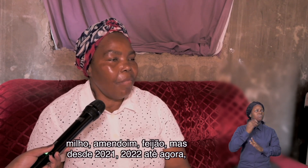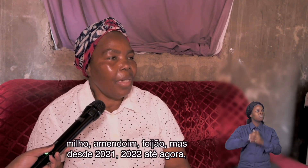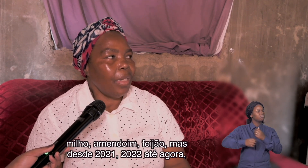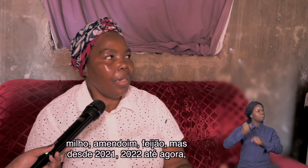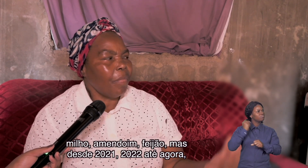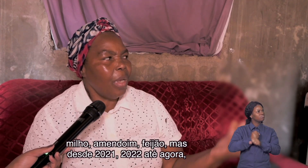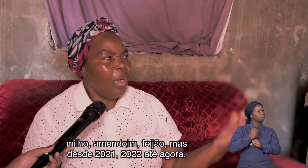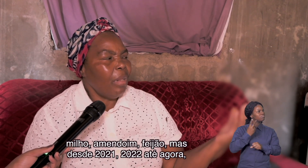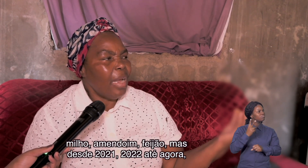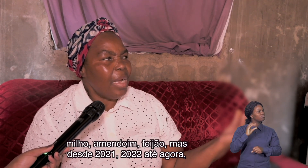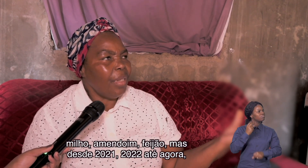mas desde